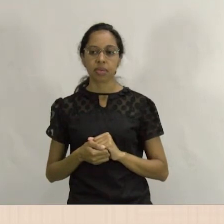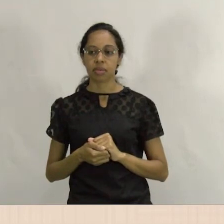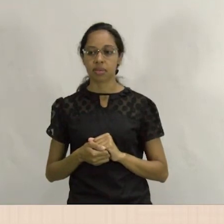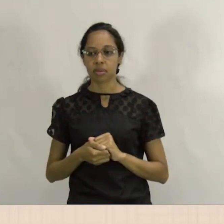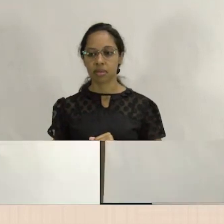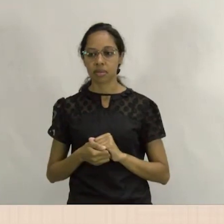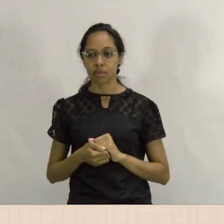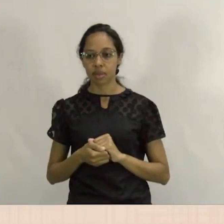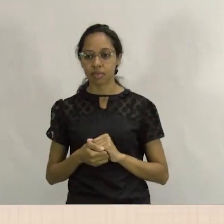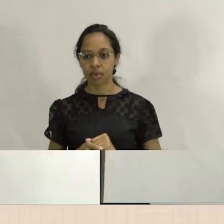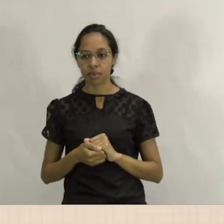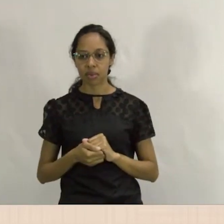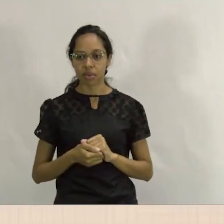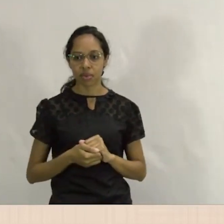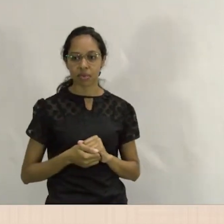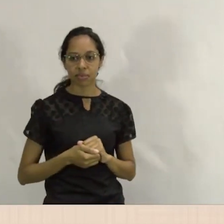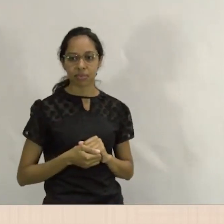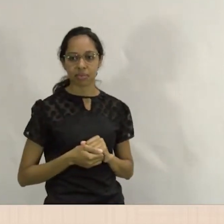defraudador,